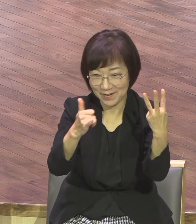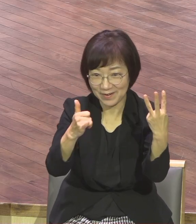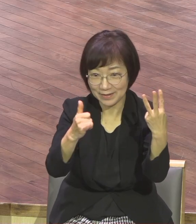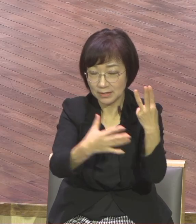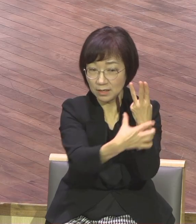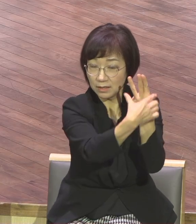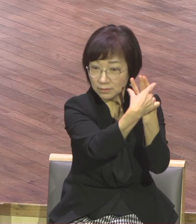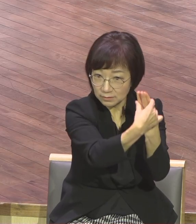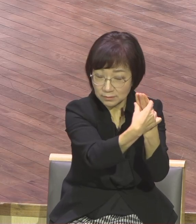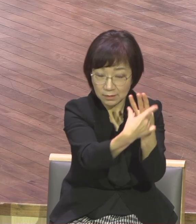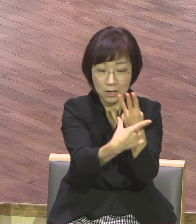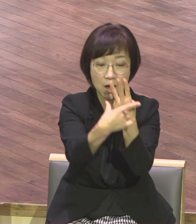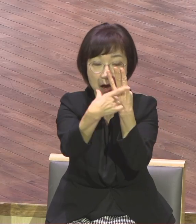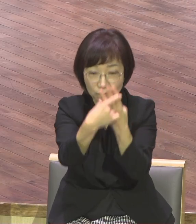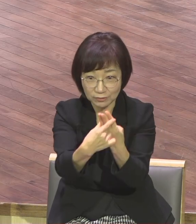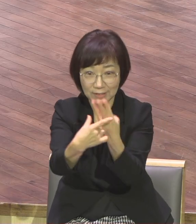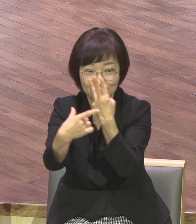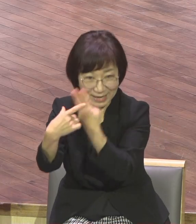3인 1조가